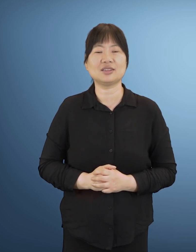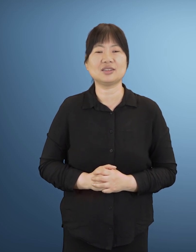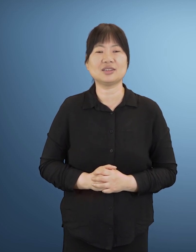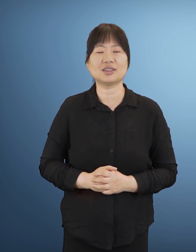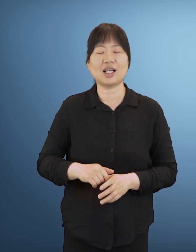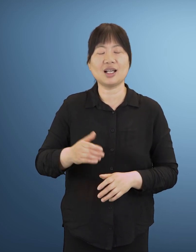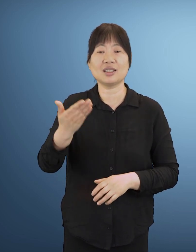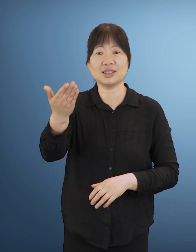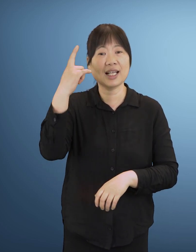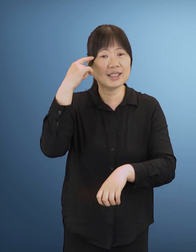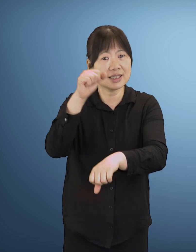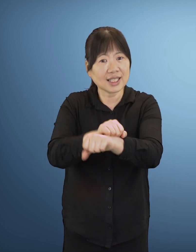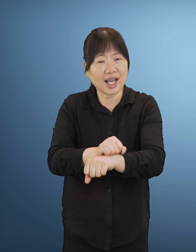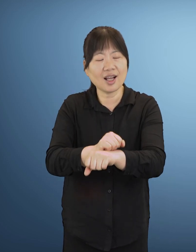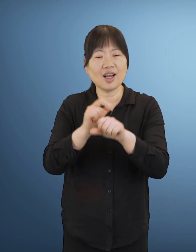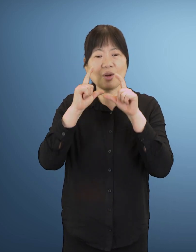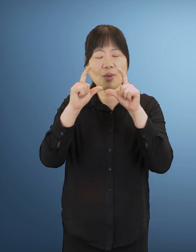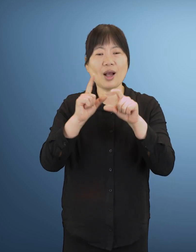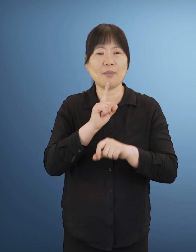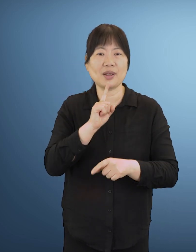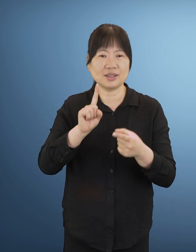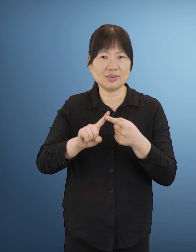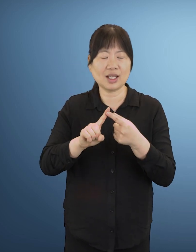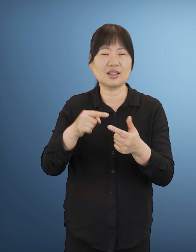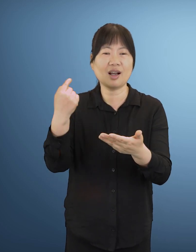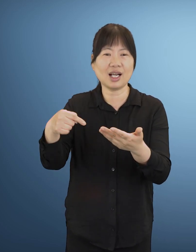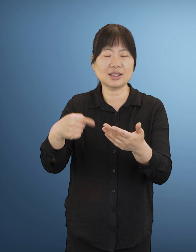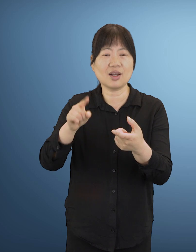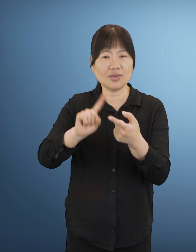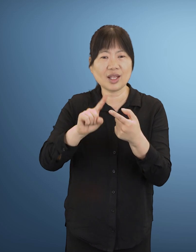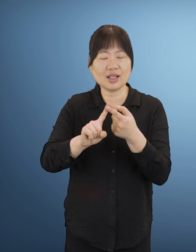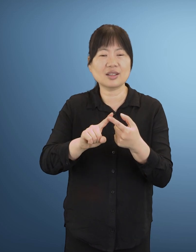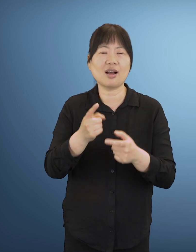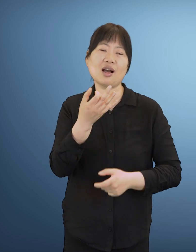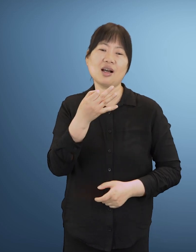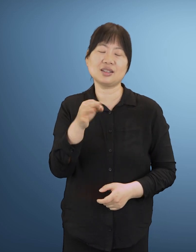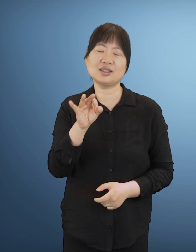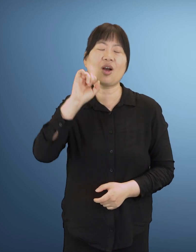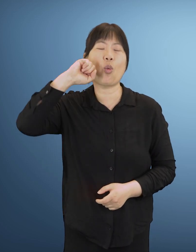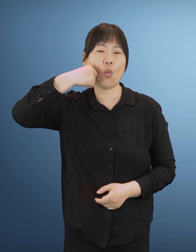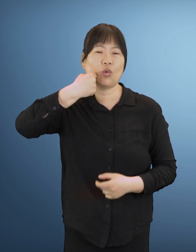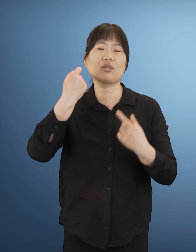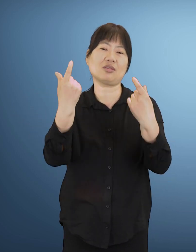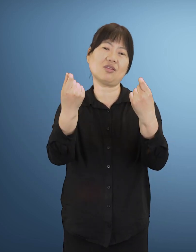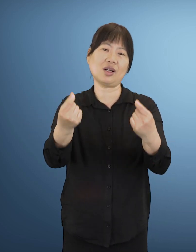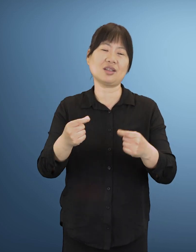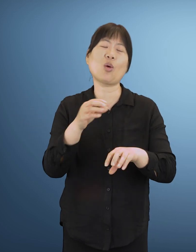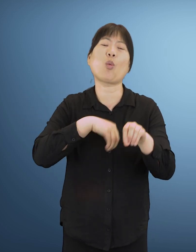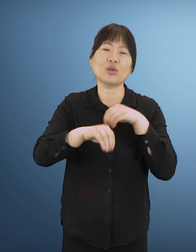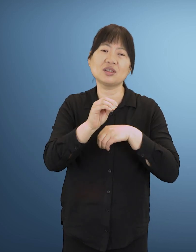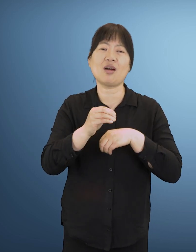그의 지혜를, 선포되는 말씀을, 가르침을 받아들일 수가 없었던 거예요.